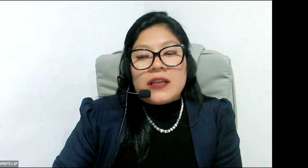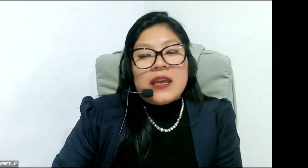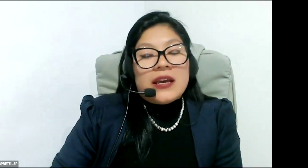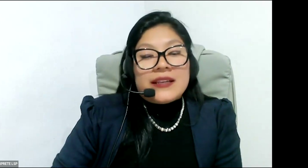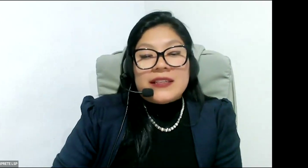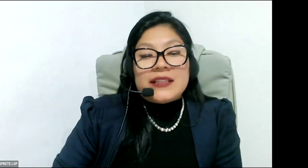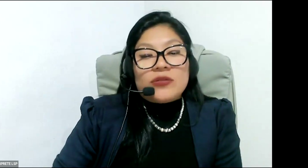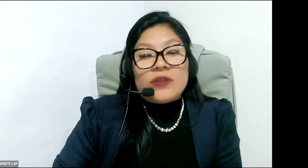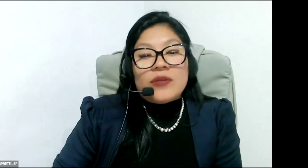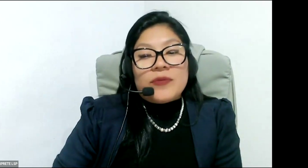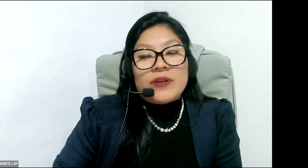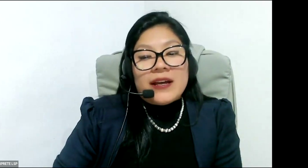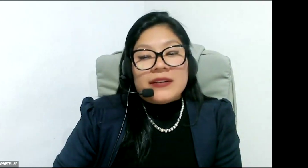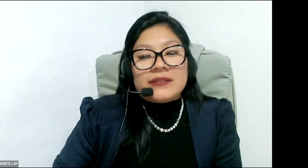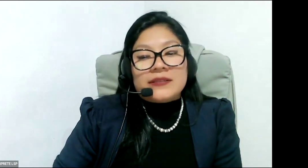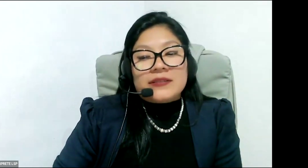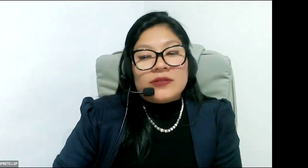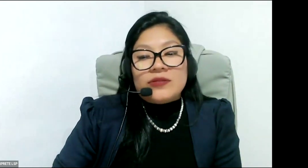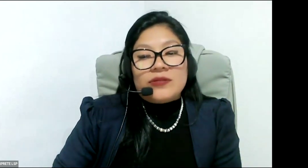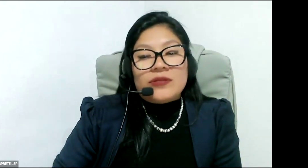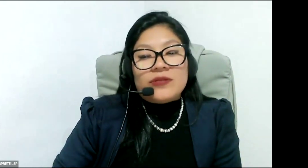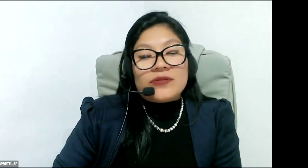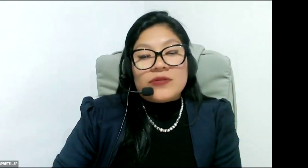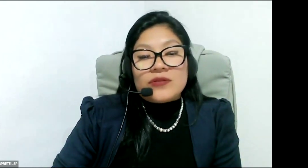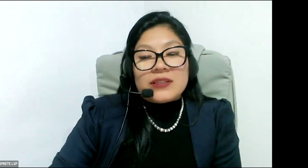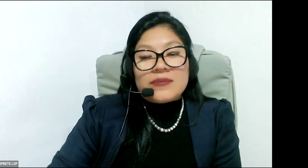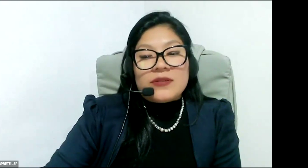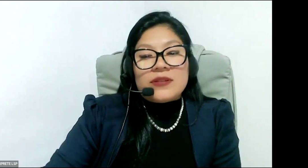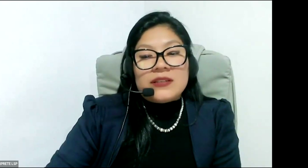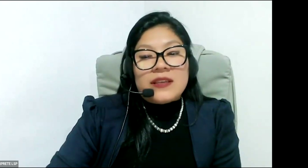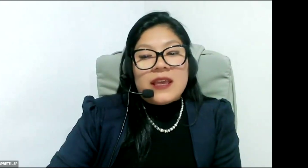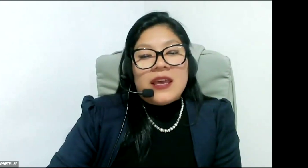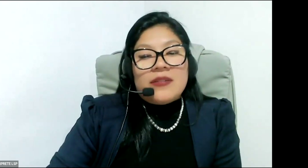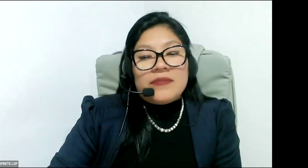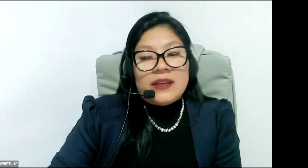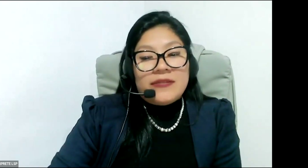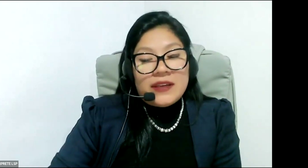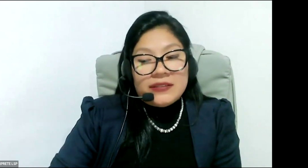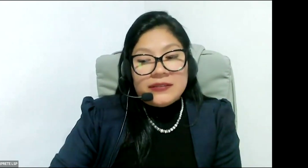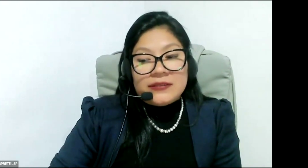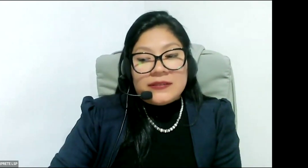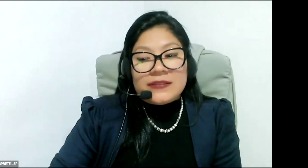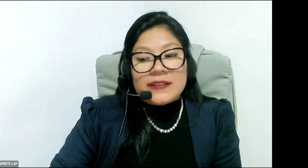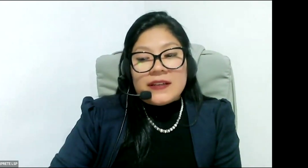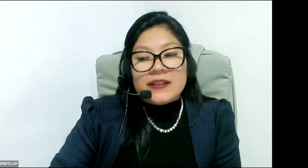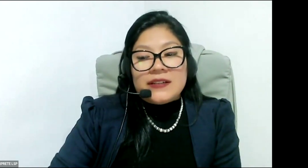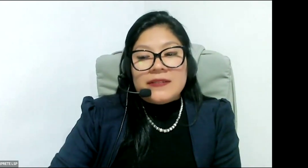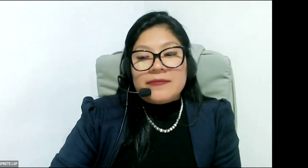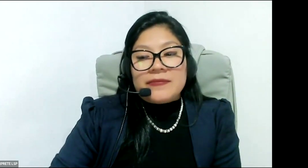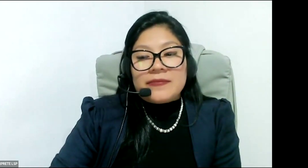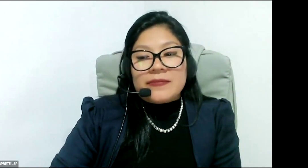for extiende tu dedo pulgar no no no no no son dos acepciones mira bien